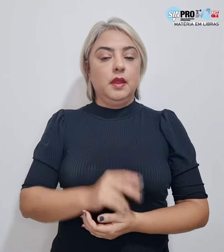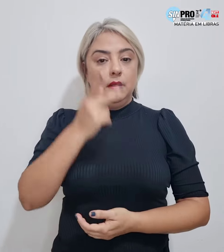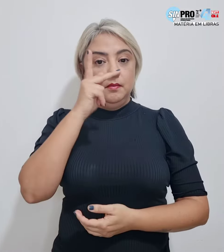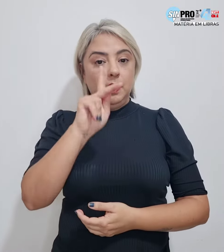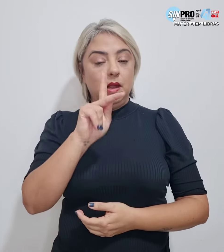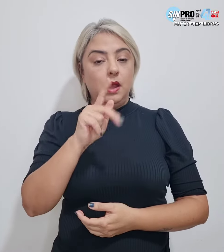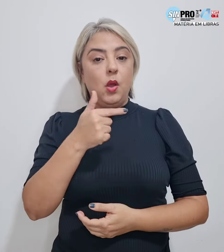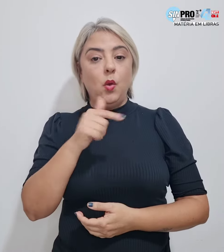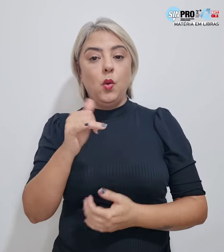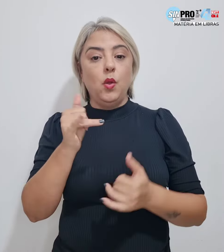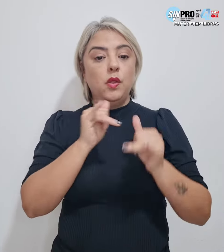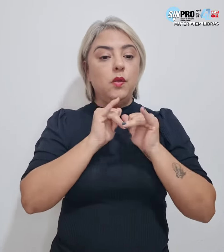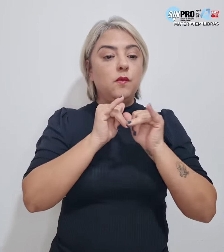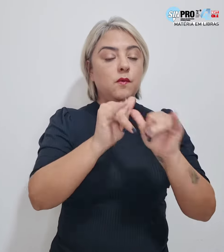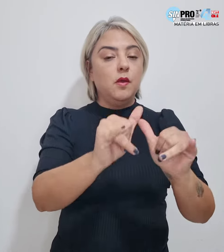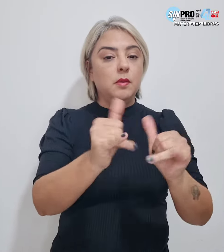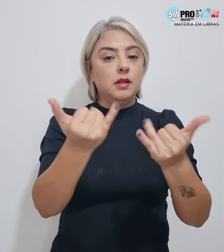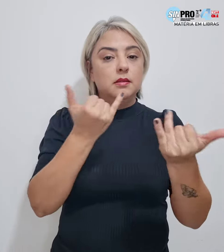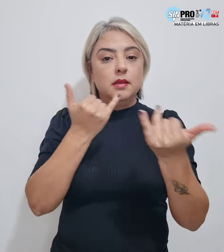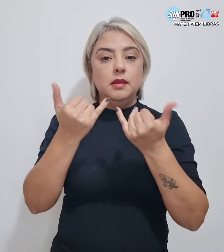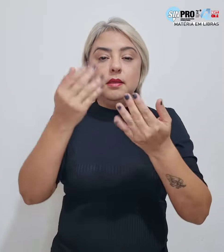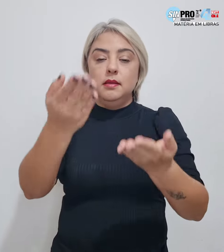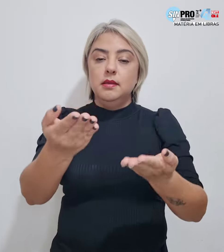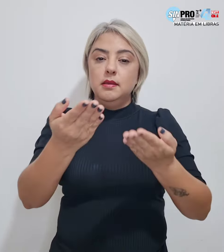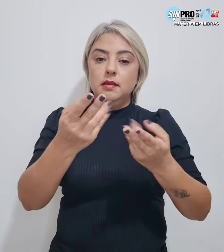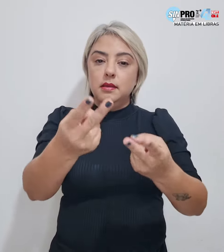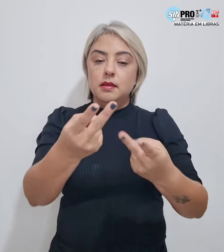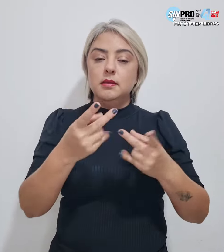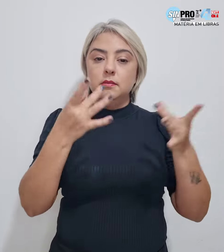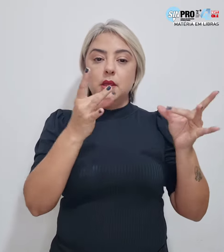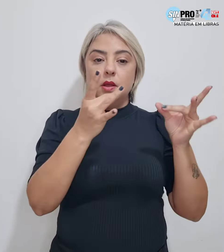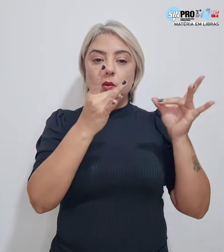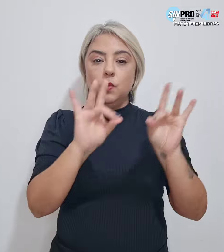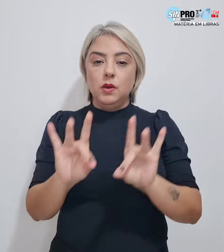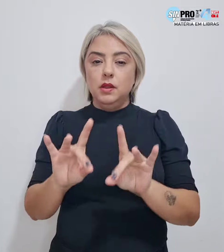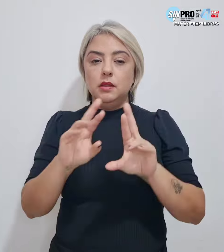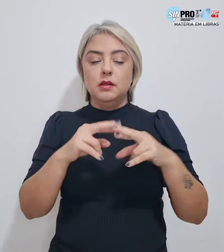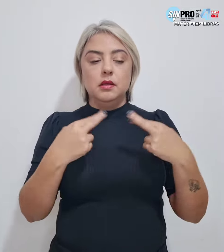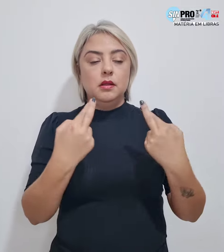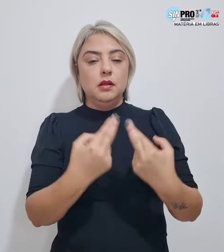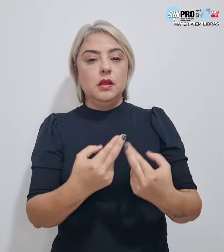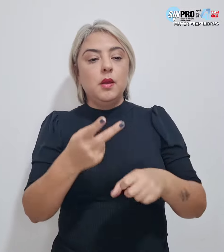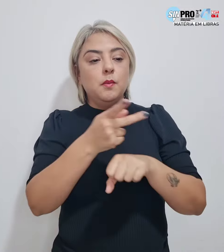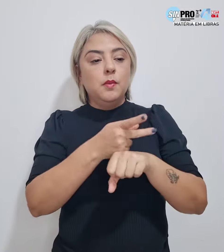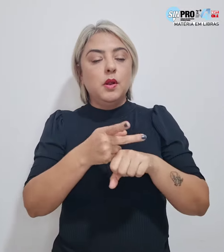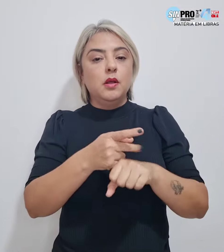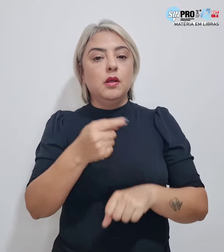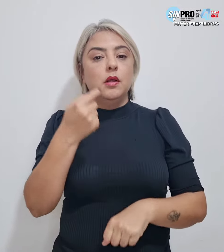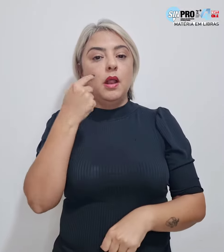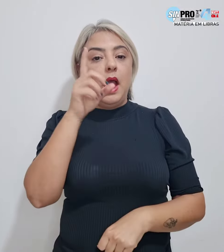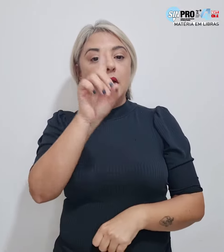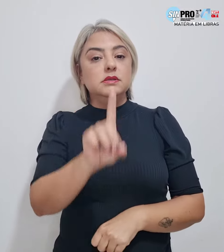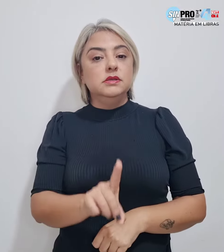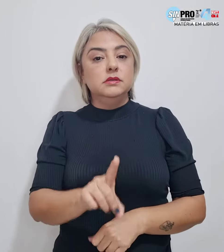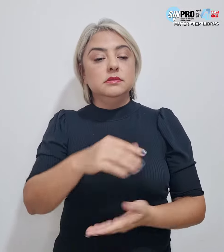Para mais informações e para receber o link da reunião, procure as diretoras da